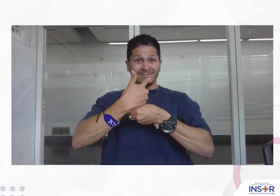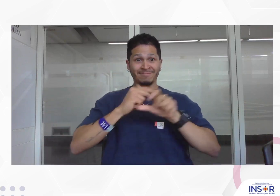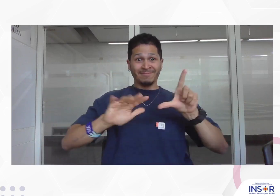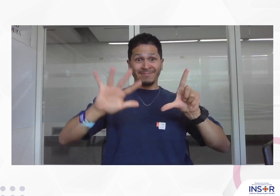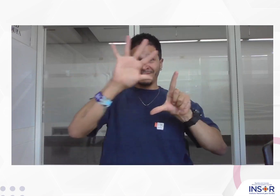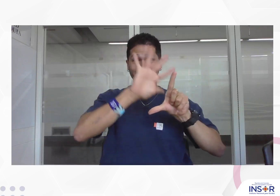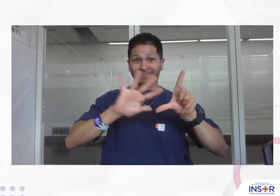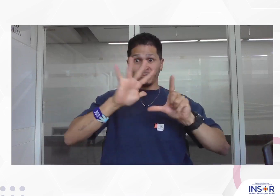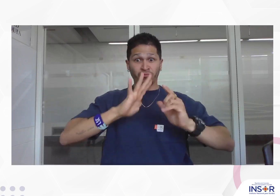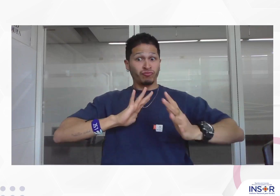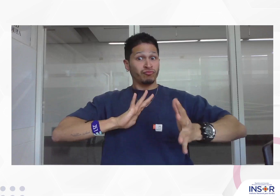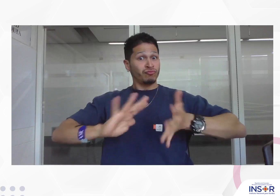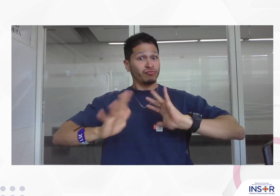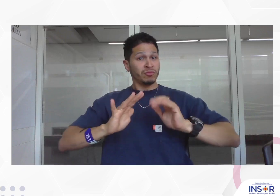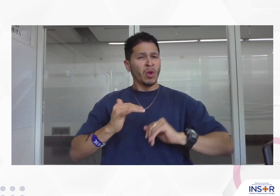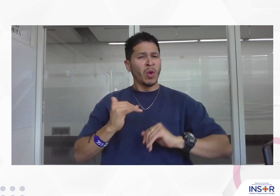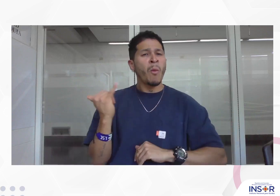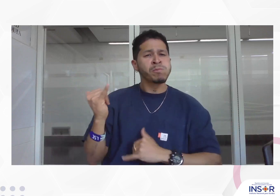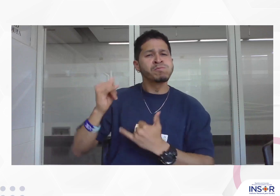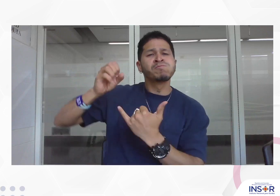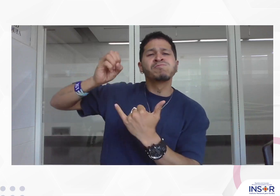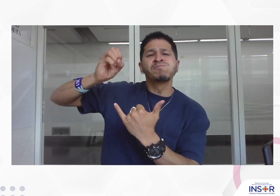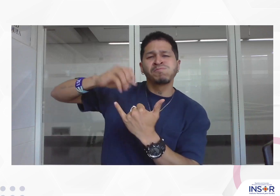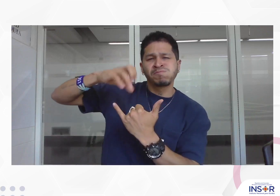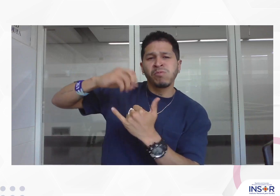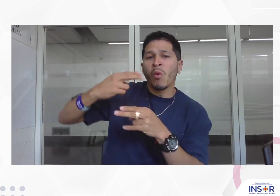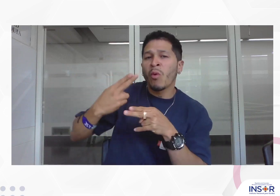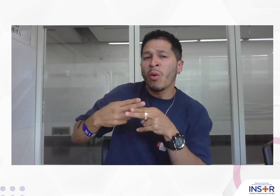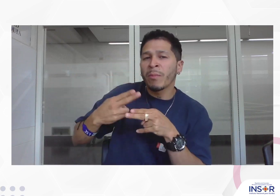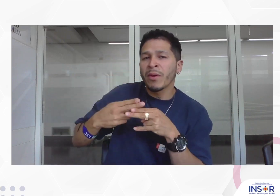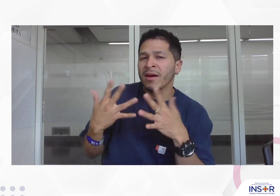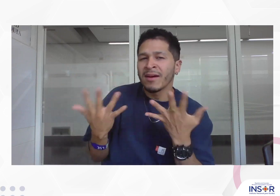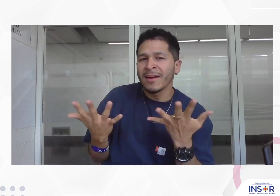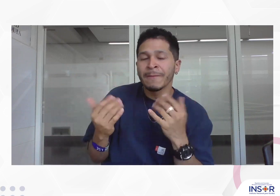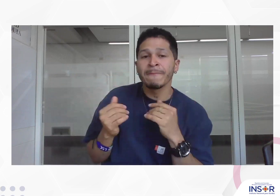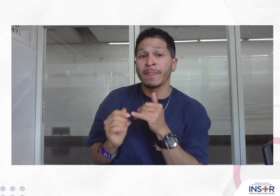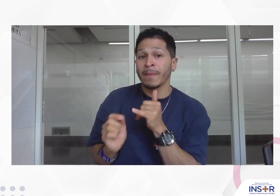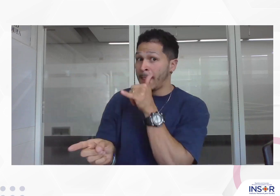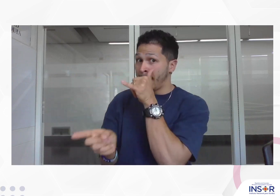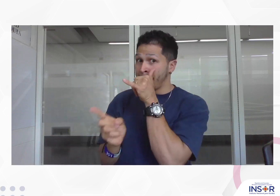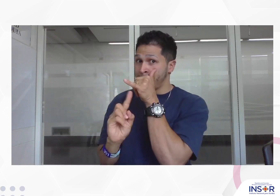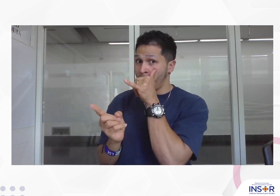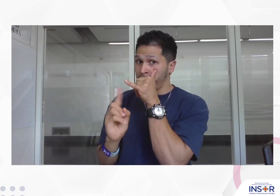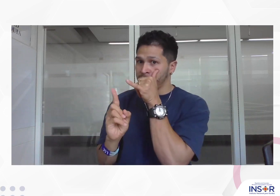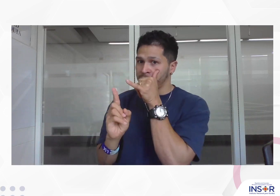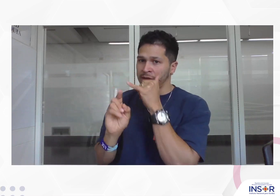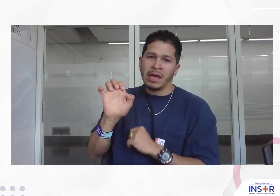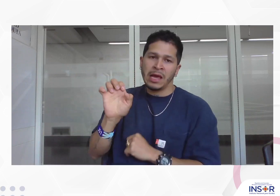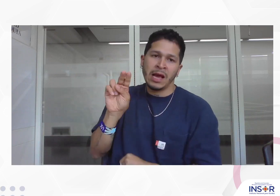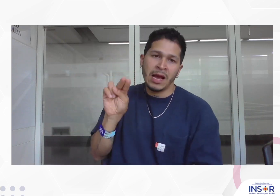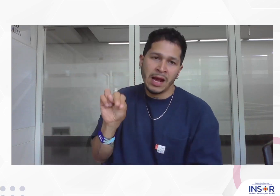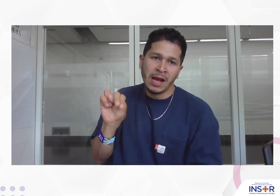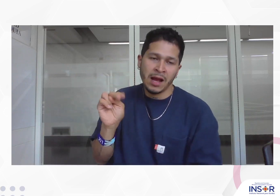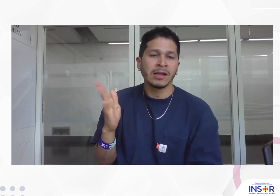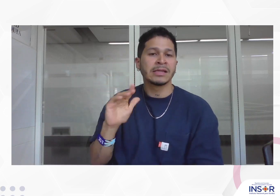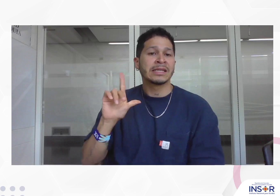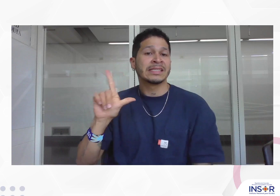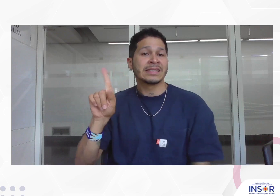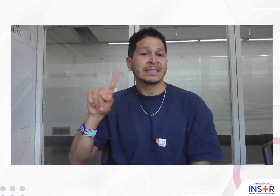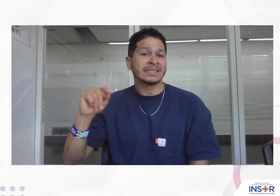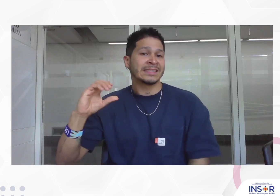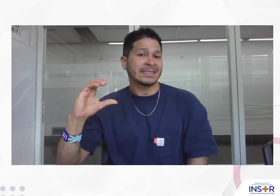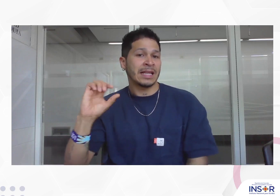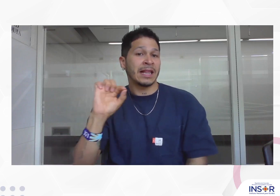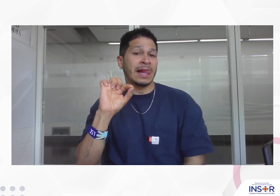y ojalá se pueda hacer de qué manera, grabarlo en lengua de señas. Yo cuento con un canal en YouTube que es